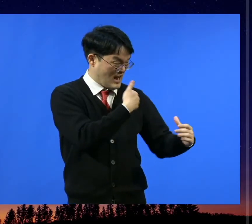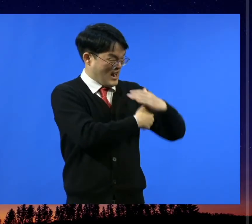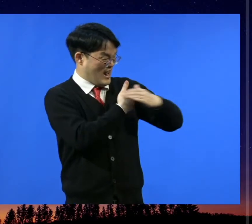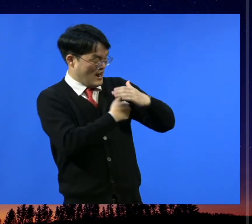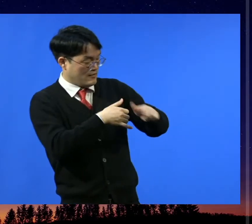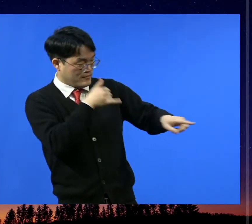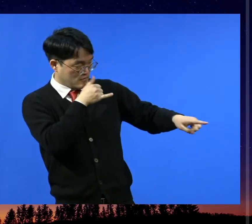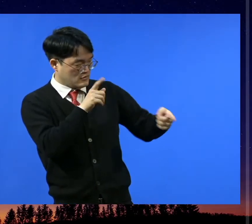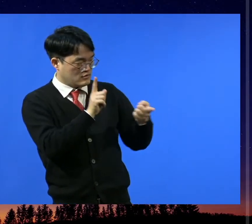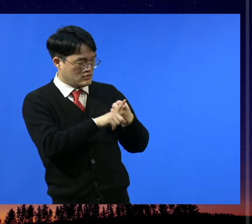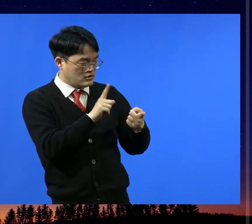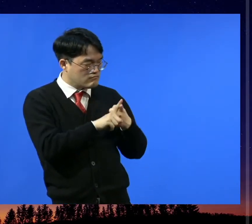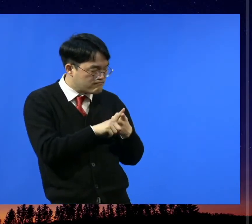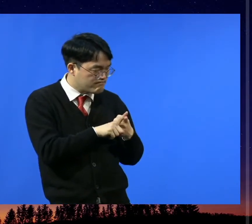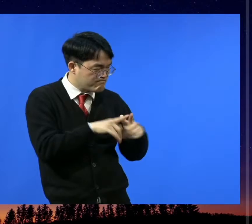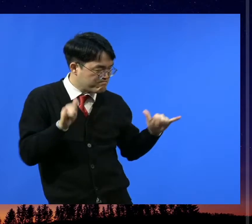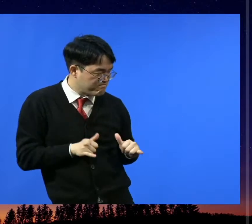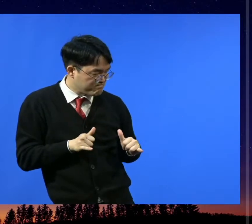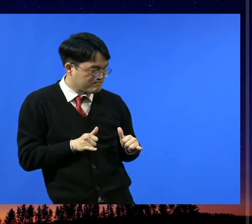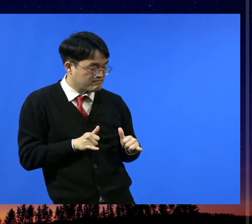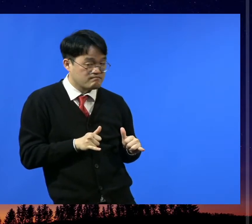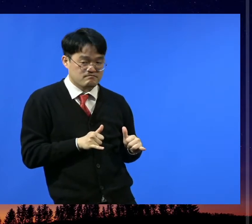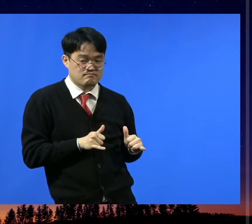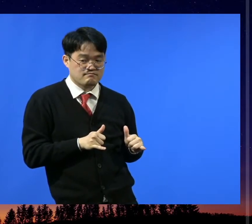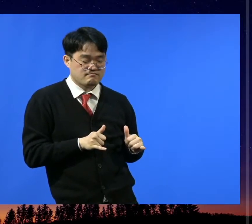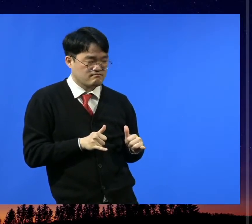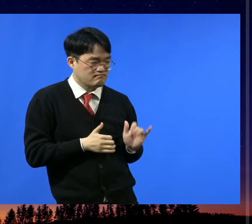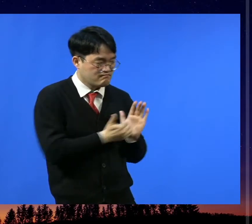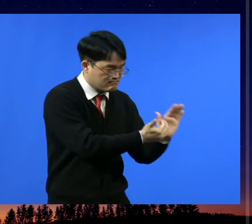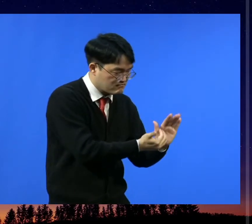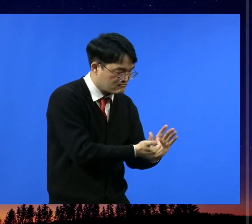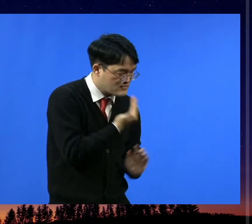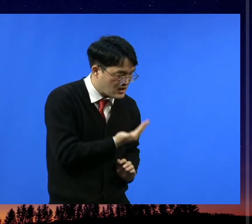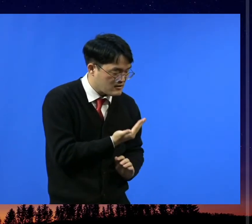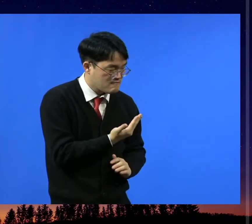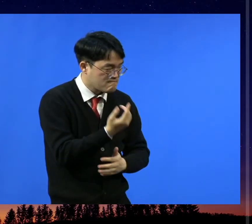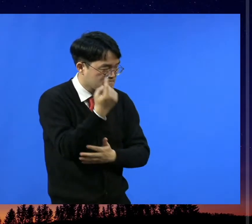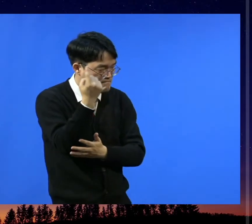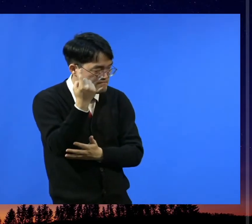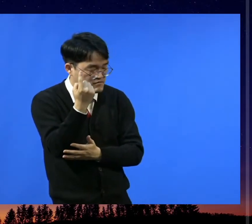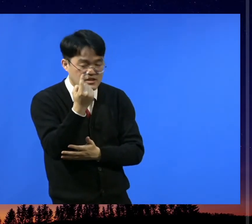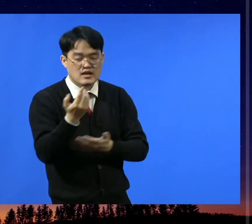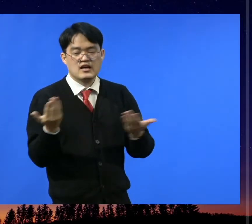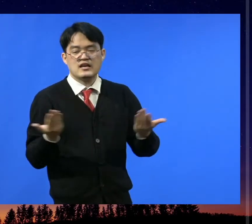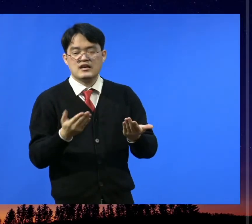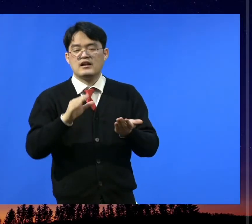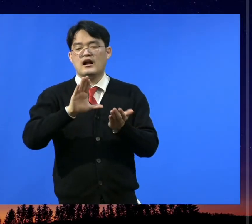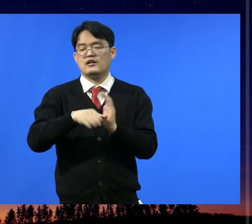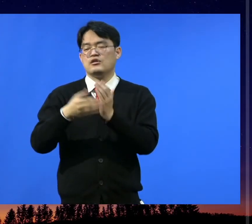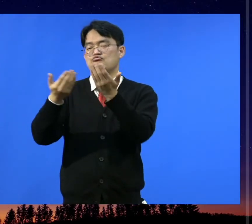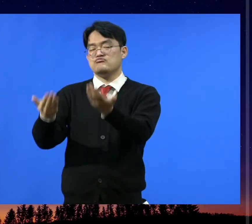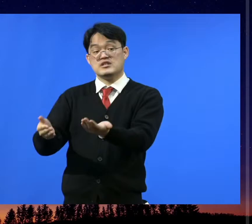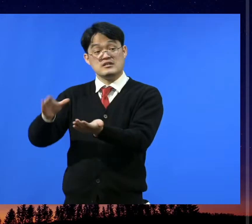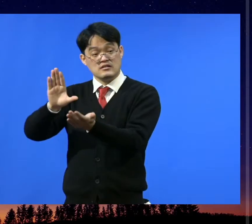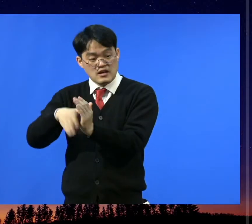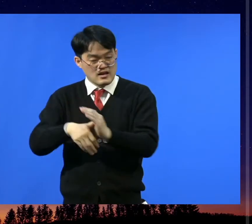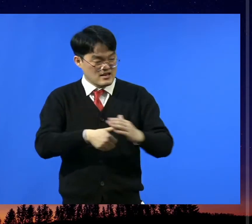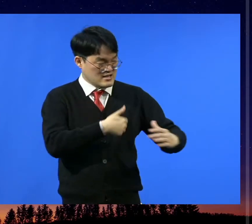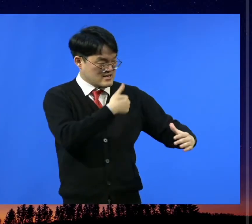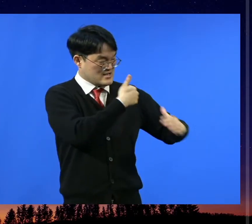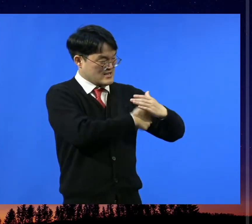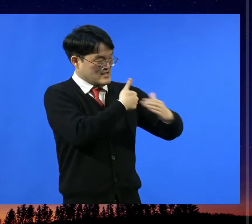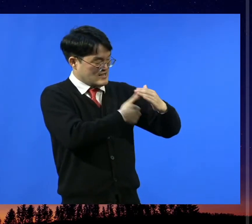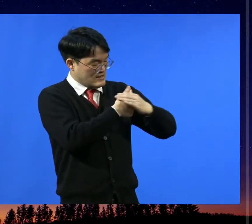것을 염두에 두고 일을 할 때나 쉴 때나 공격을 염두에 두고 있는